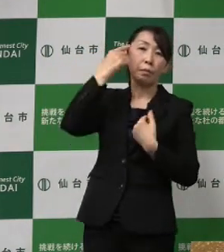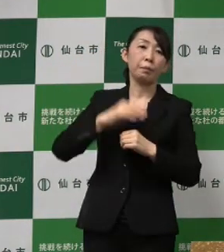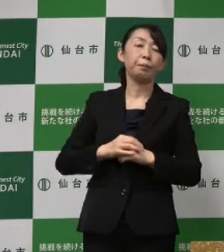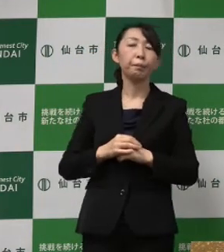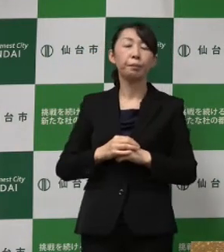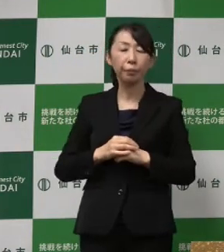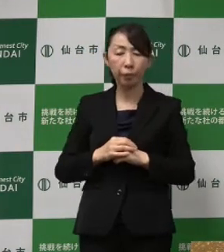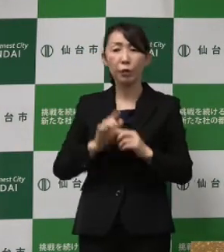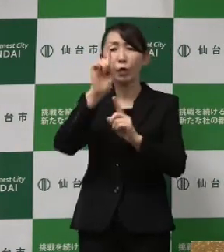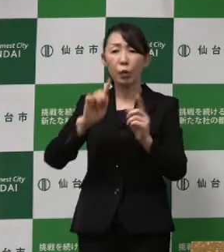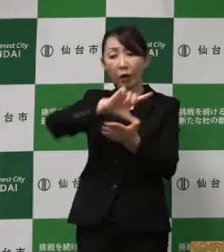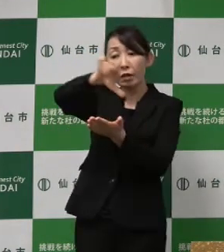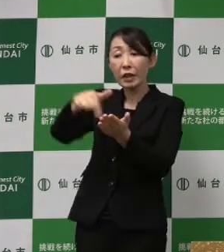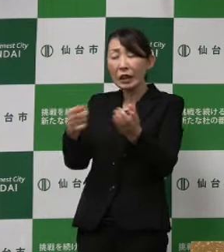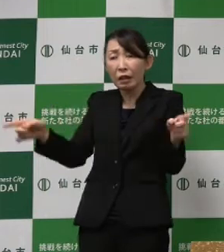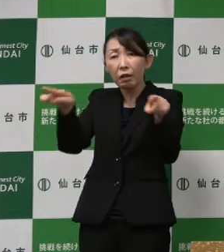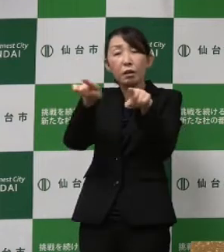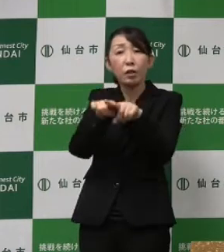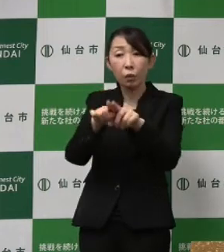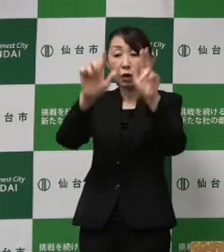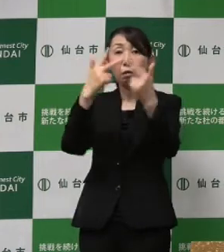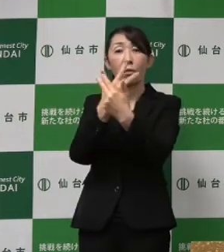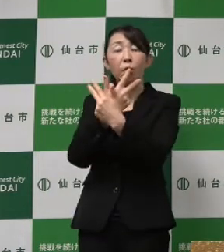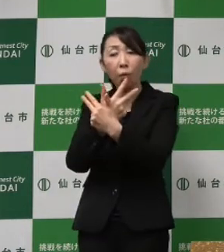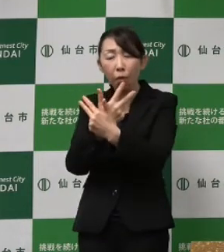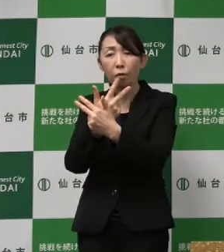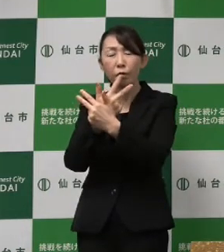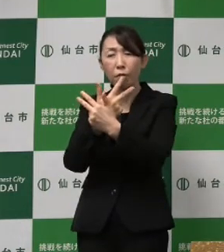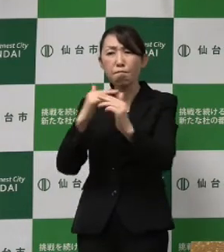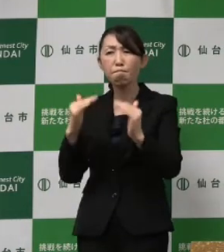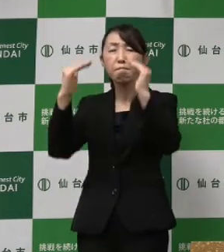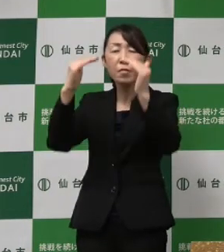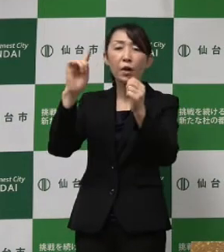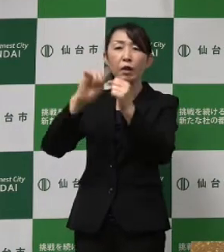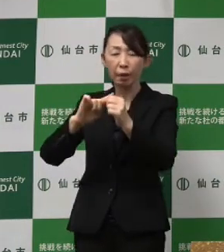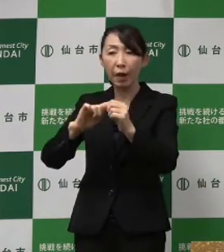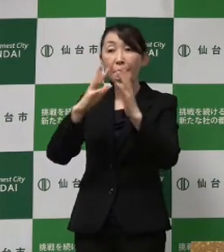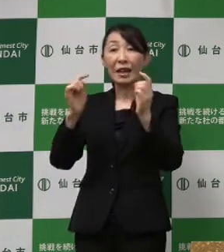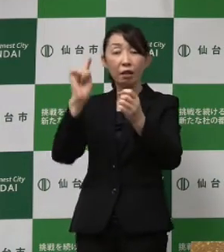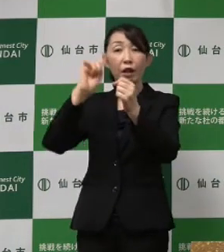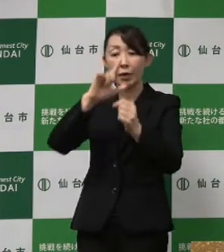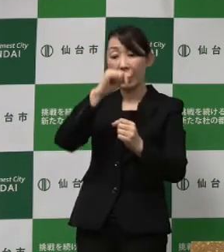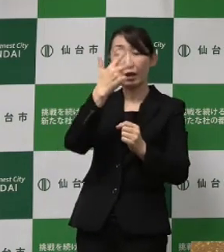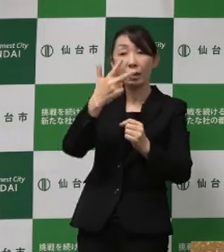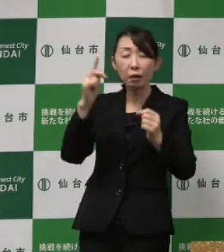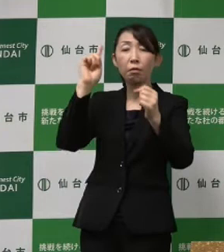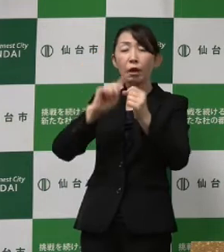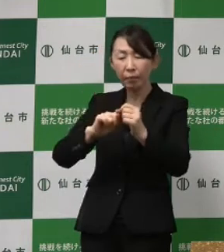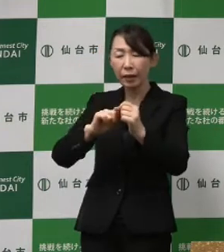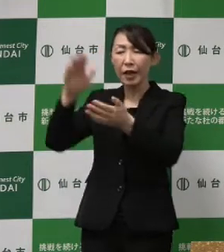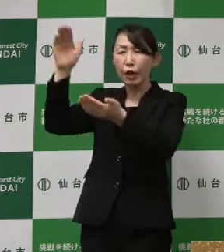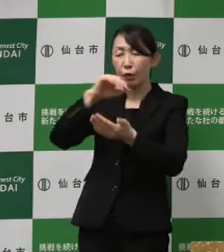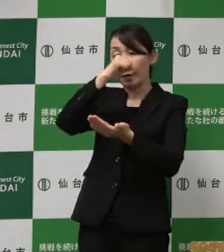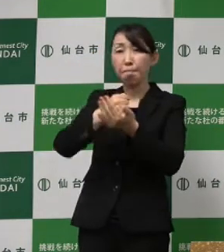とにかく地域一体となって東北のために、宮城のために、仙台のために、ぜひ誘致を成功